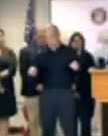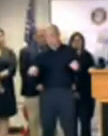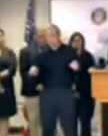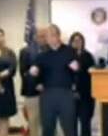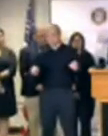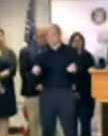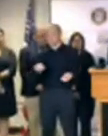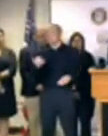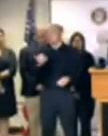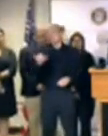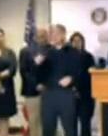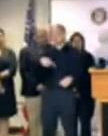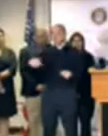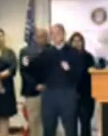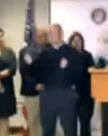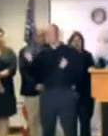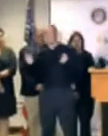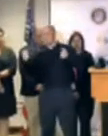y los pilotos del área sur